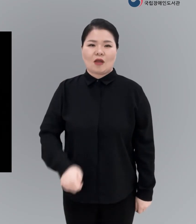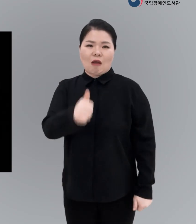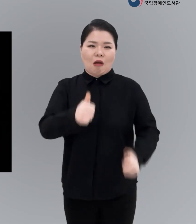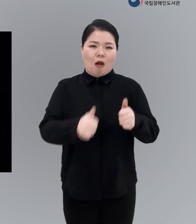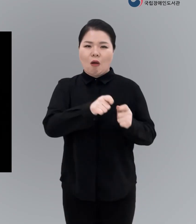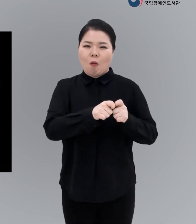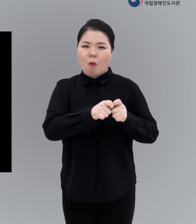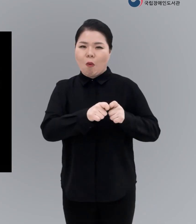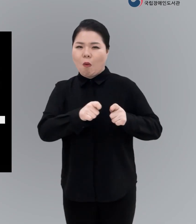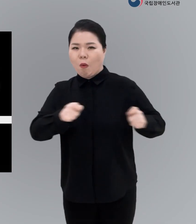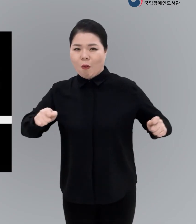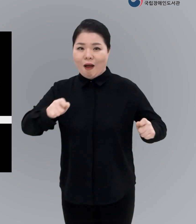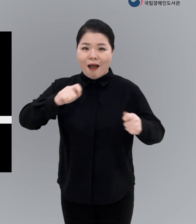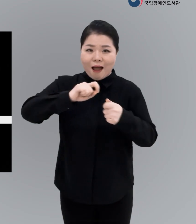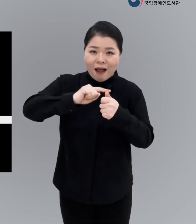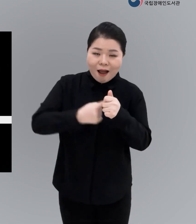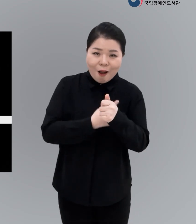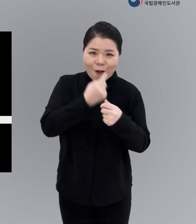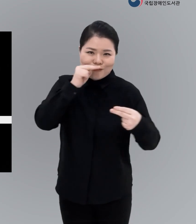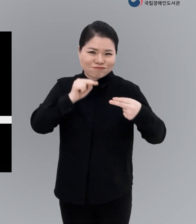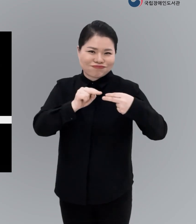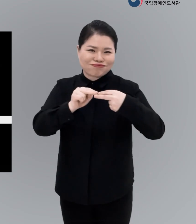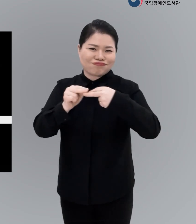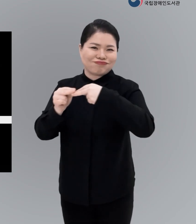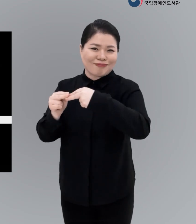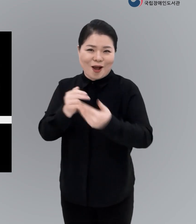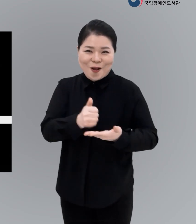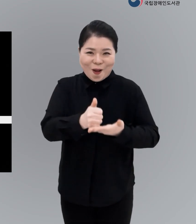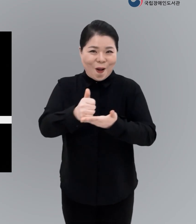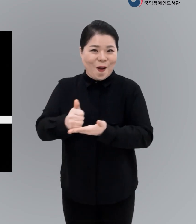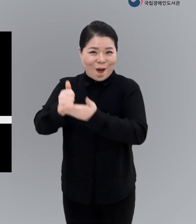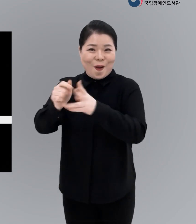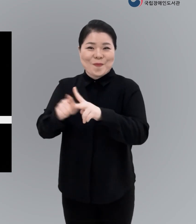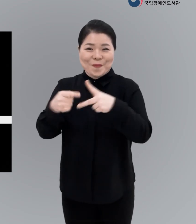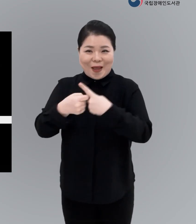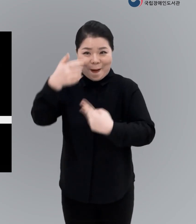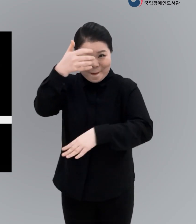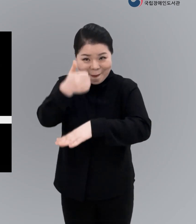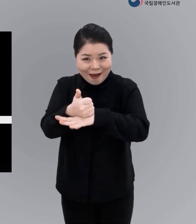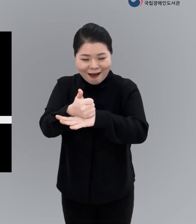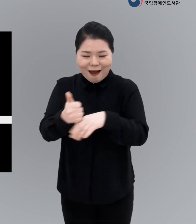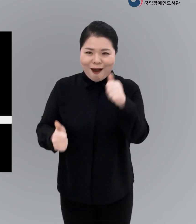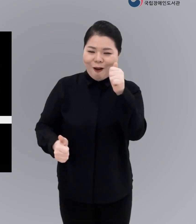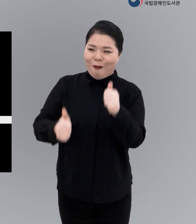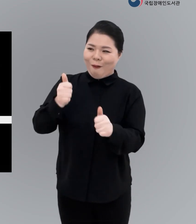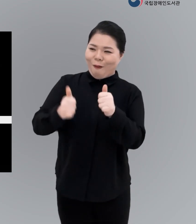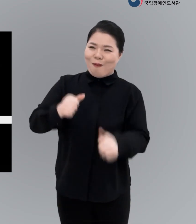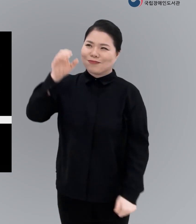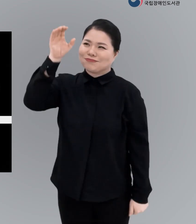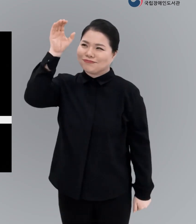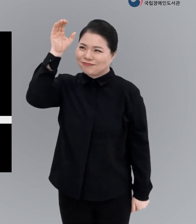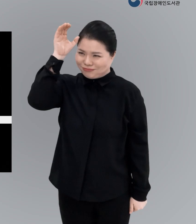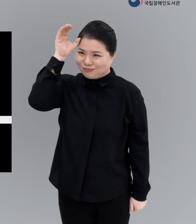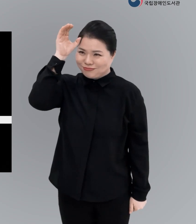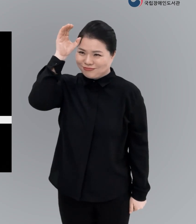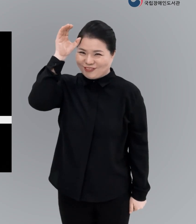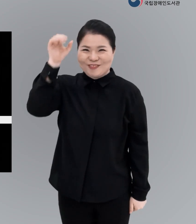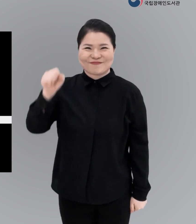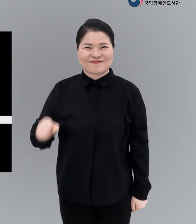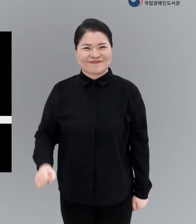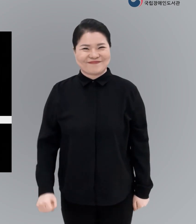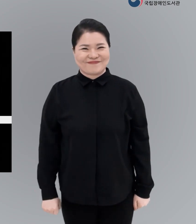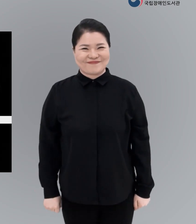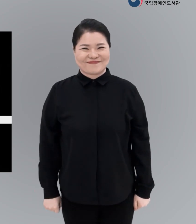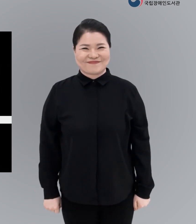시간이 흐르면서 우리는 둘 다 소중하게 여기고 이해하는 라이벌 관계가 되기 위해 코트의